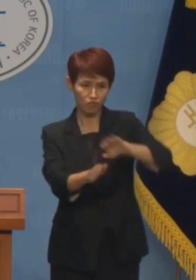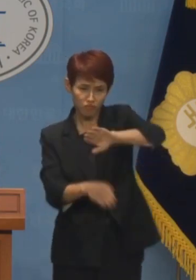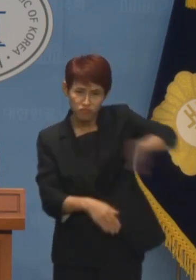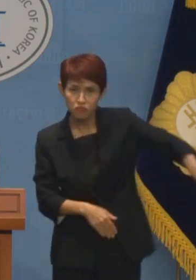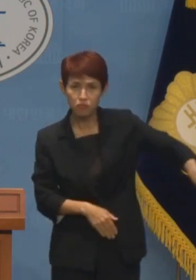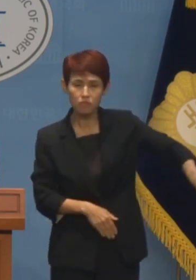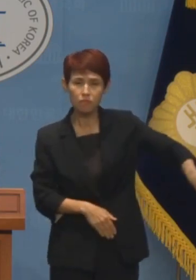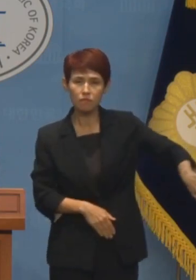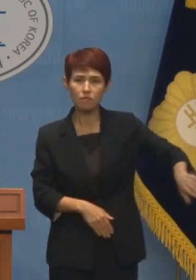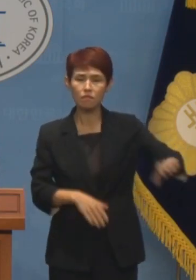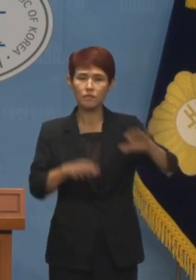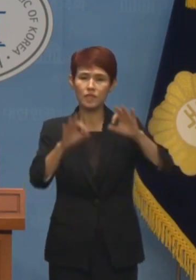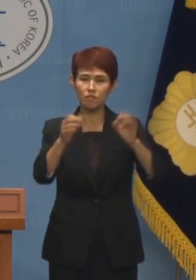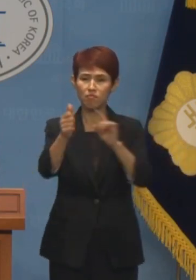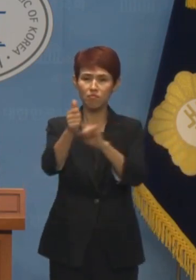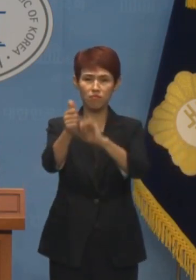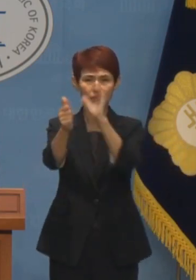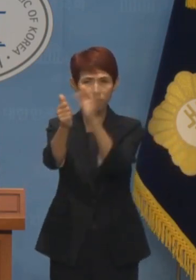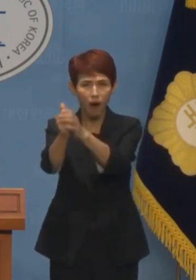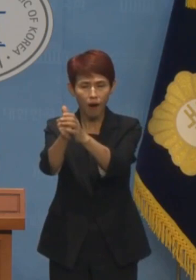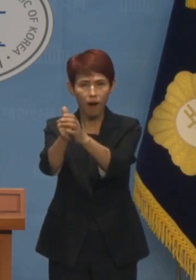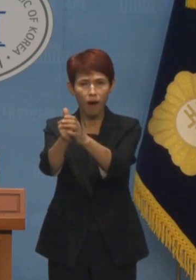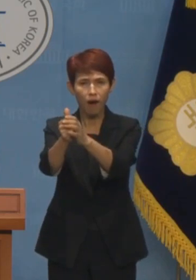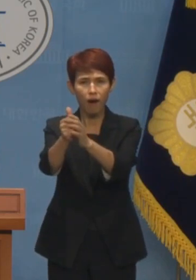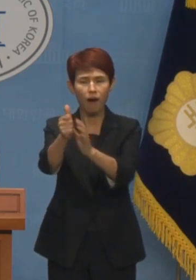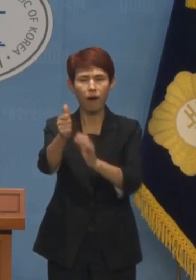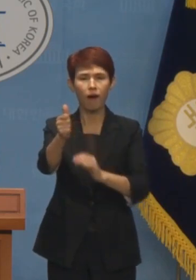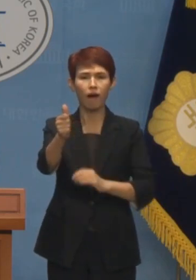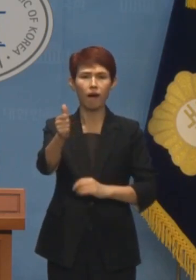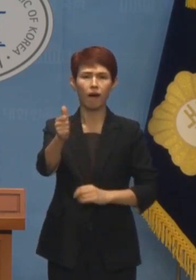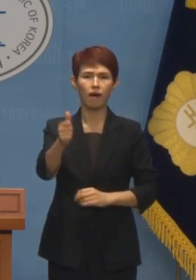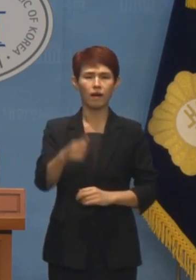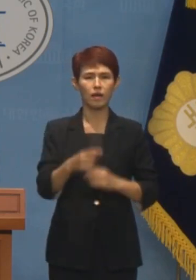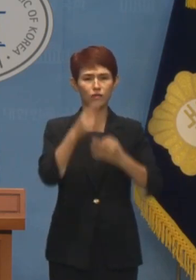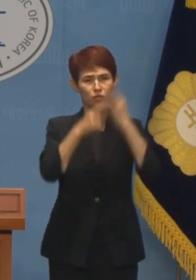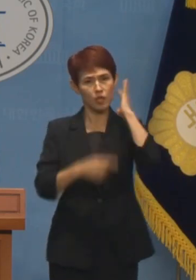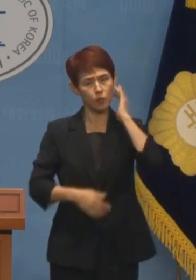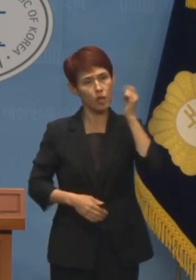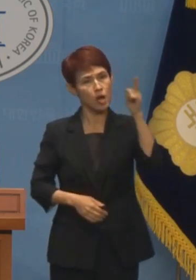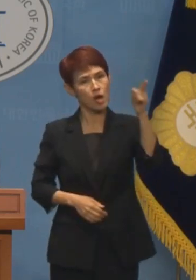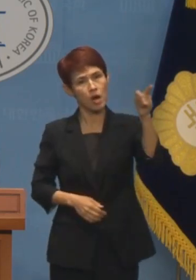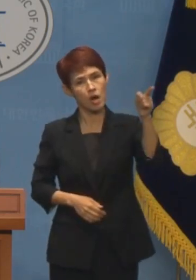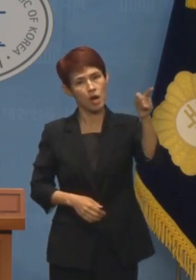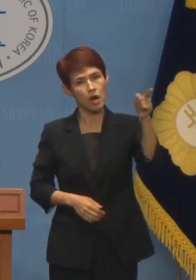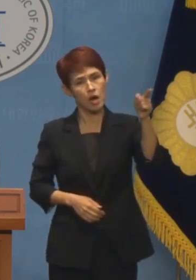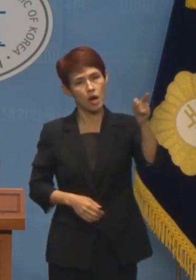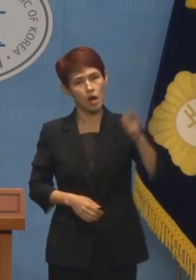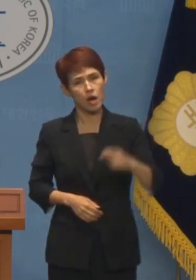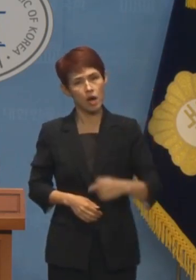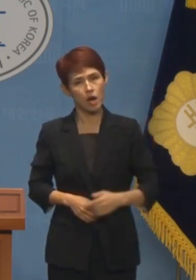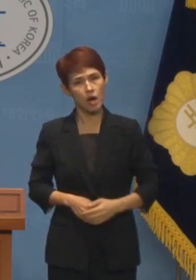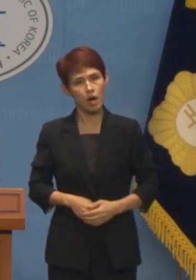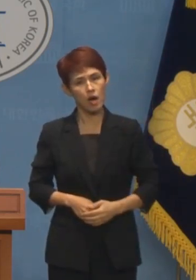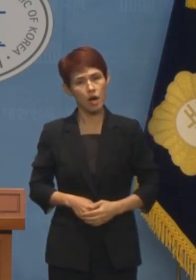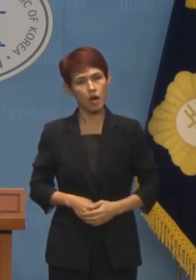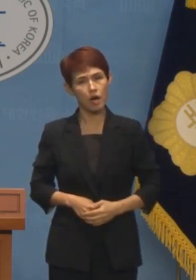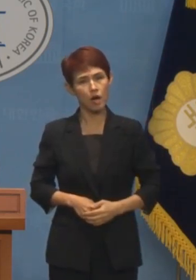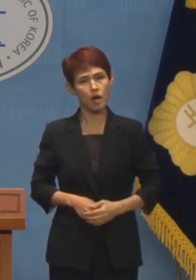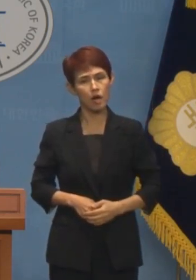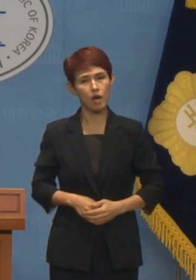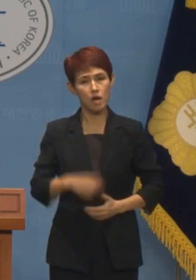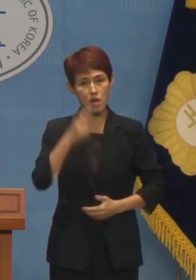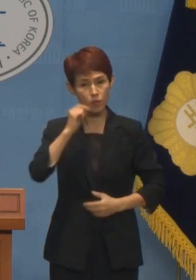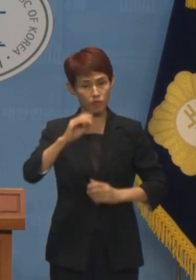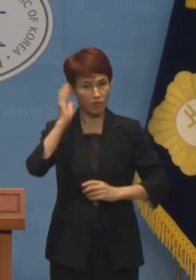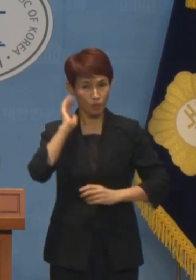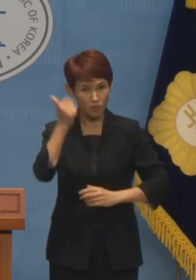모두 배제시켜가며 김형석 같은 인물을 임명한 윤석열 대통령은 도대체 어느 나라